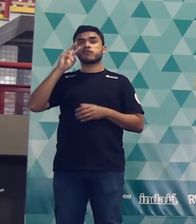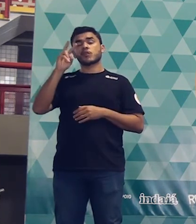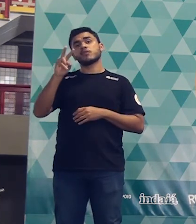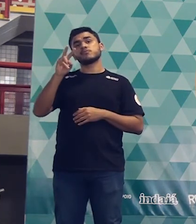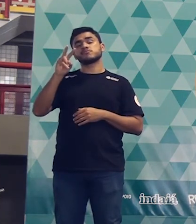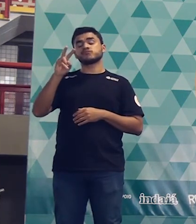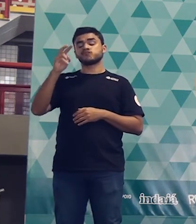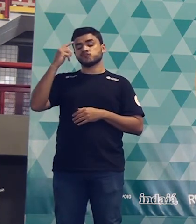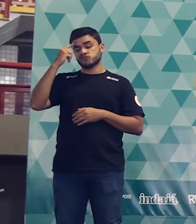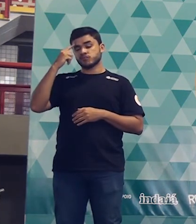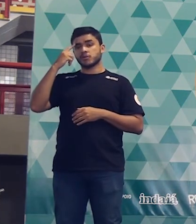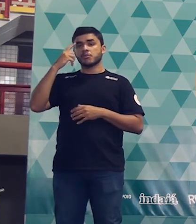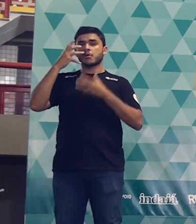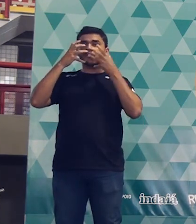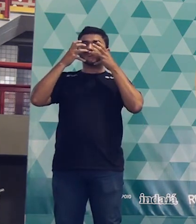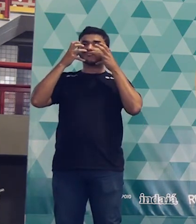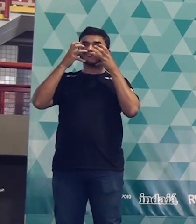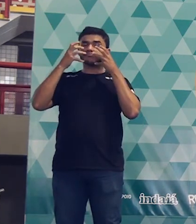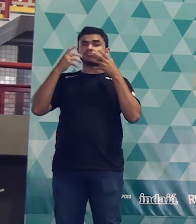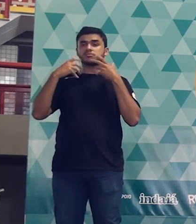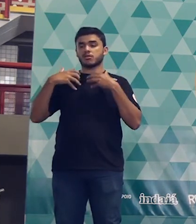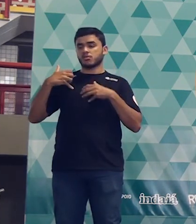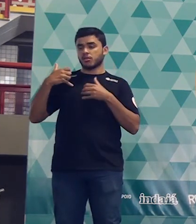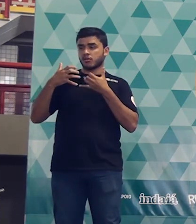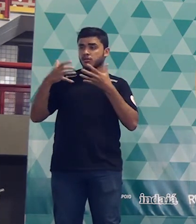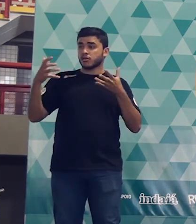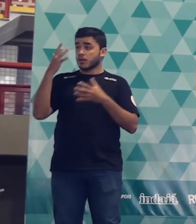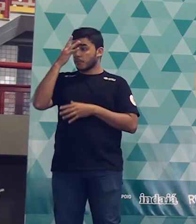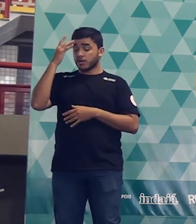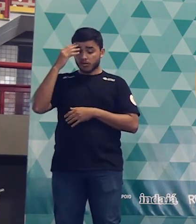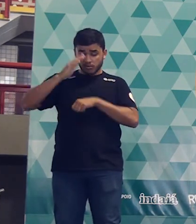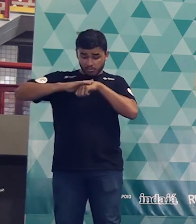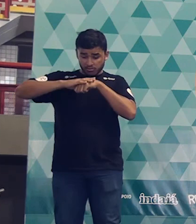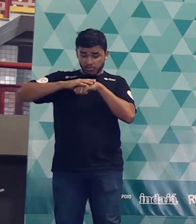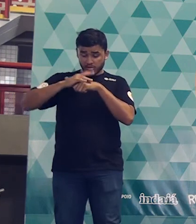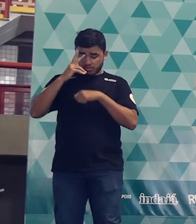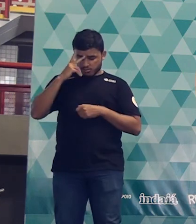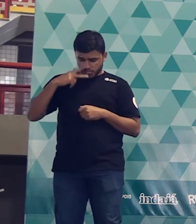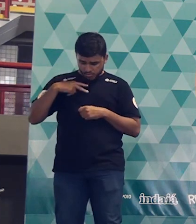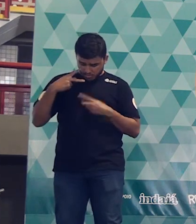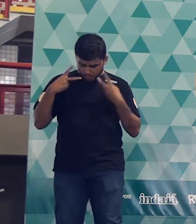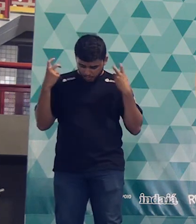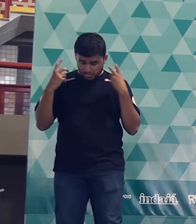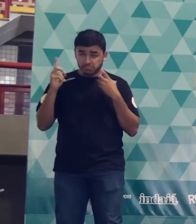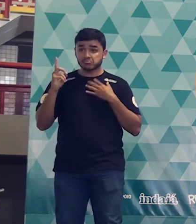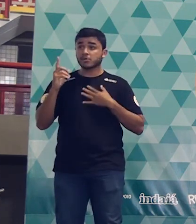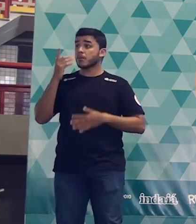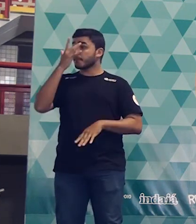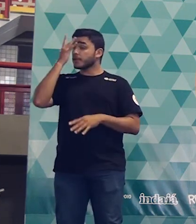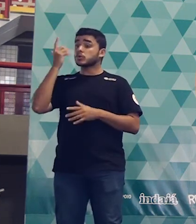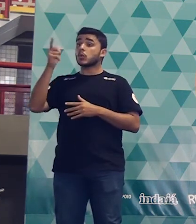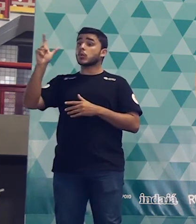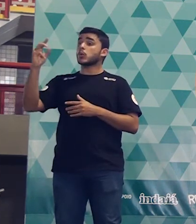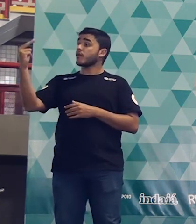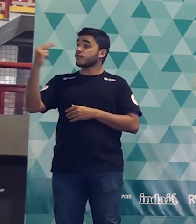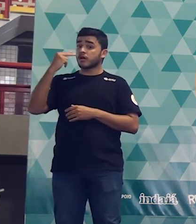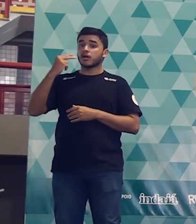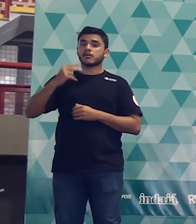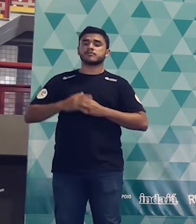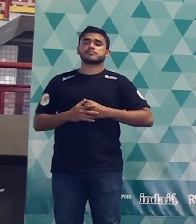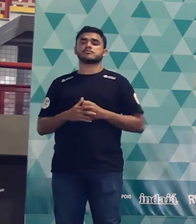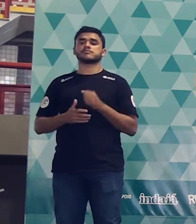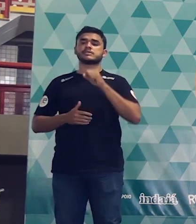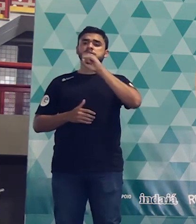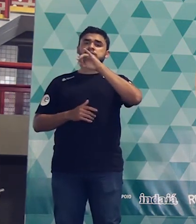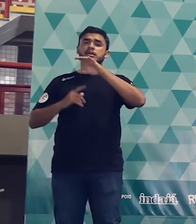gente não vê que está envelhecendo, né? São os outros que veem, né? Os outros que não convivem com a gente, né? Parente que mora